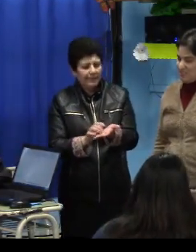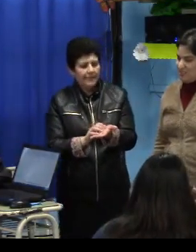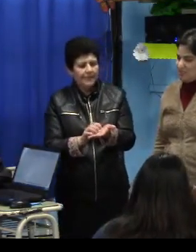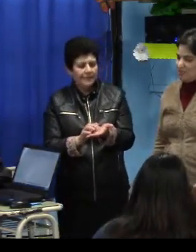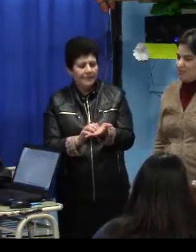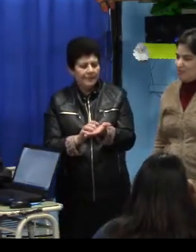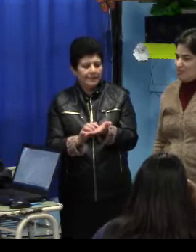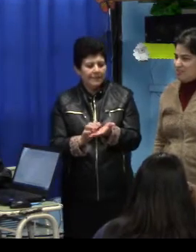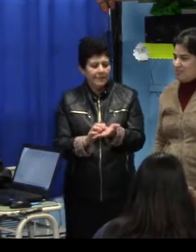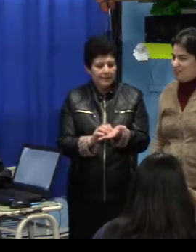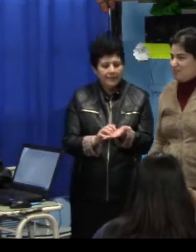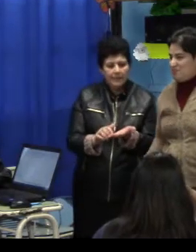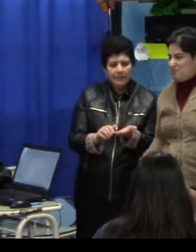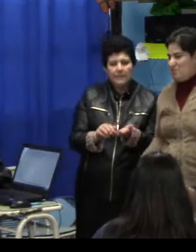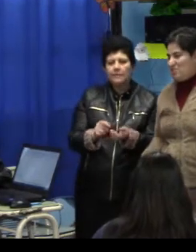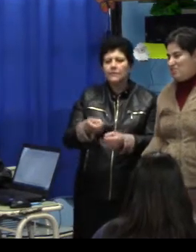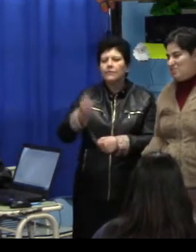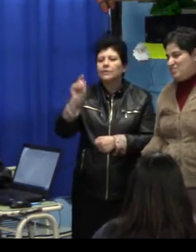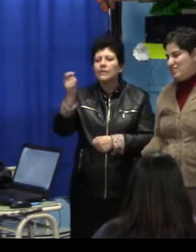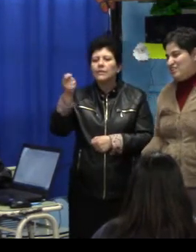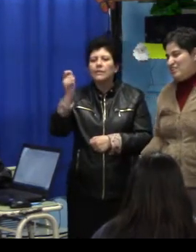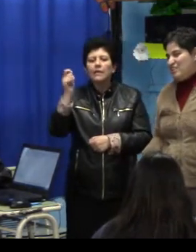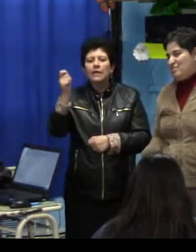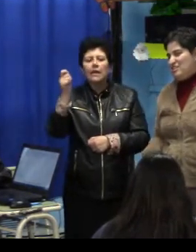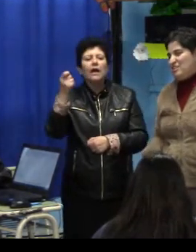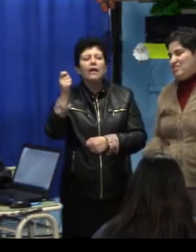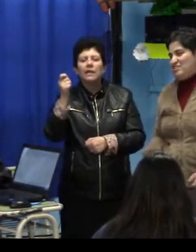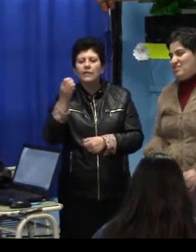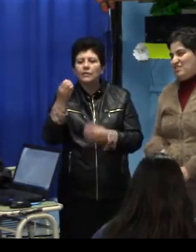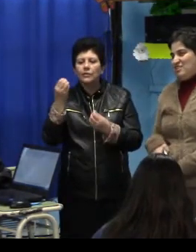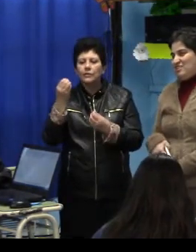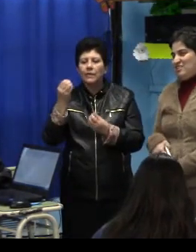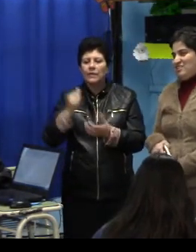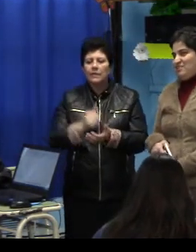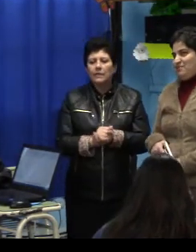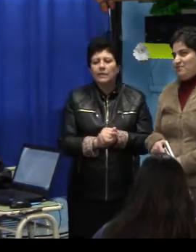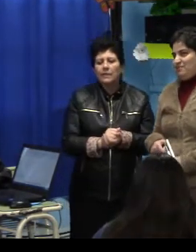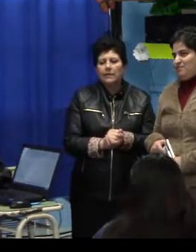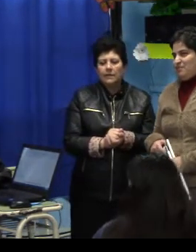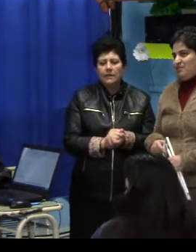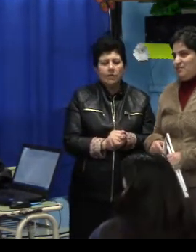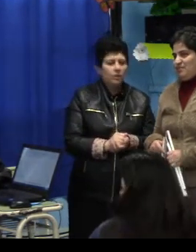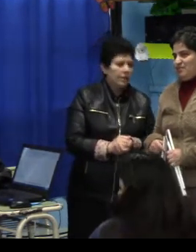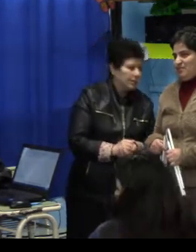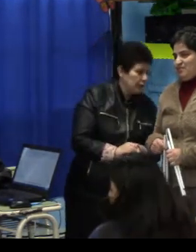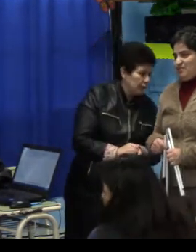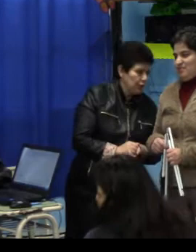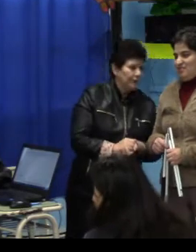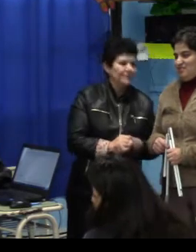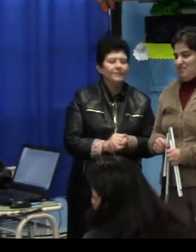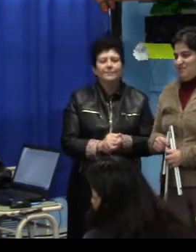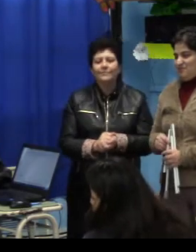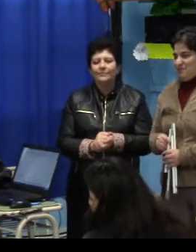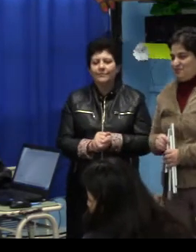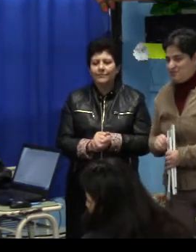Sí. Ajá, ¿qué es? A ver, si hay, a ver que me conteste alguien que sea. Es un idioma que se hace conjunto